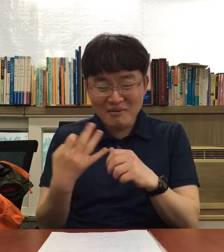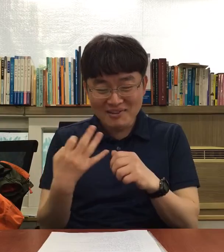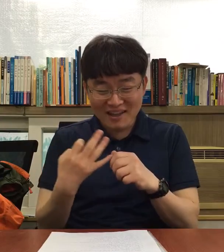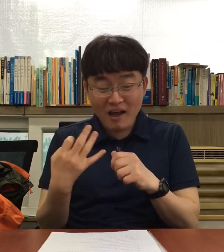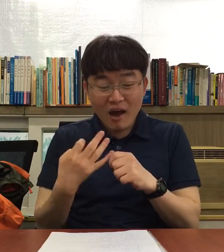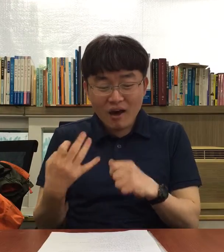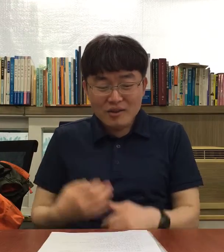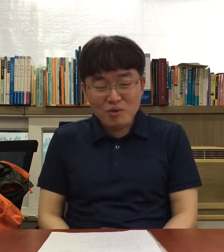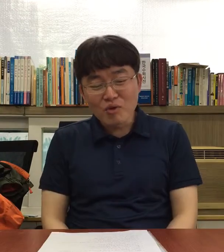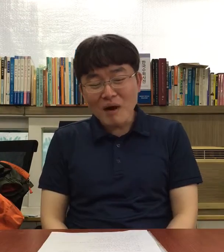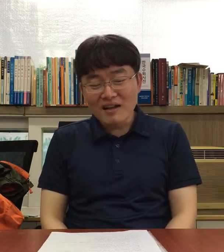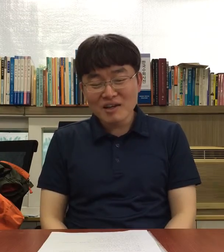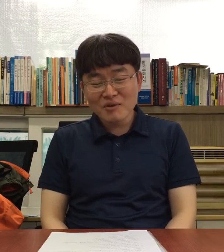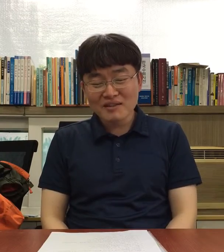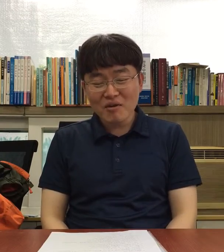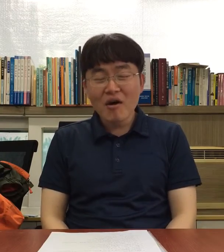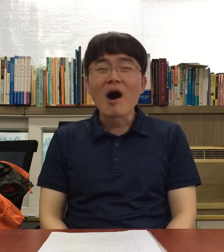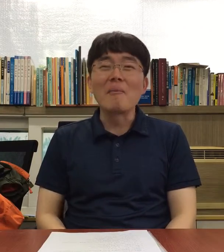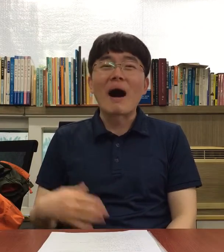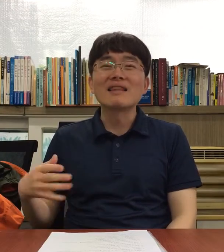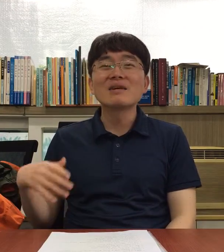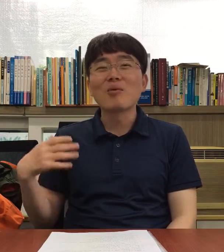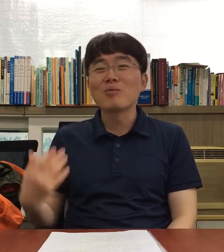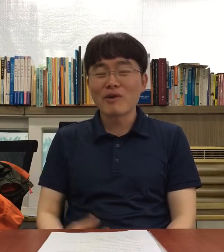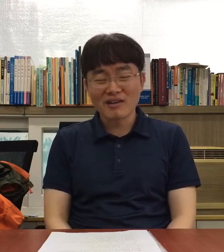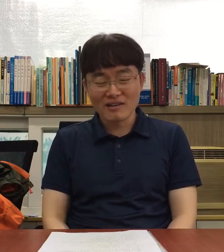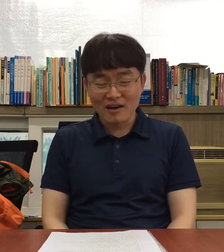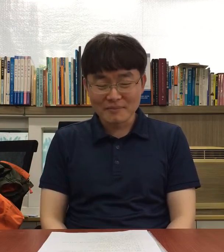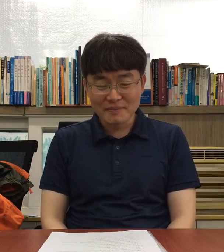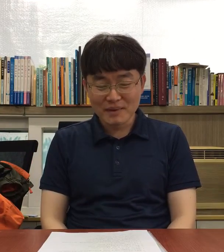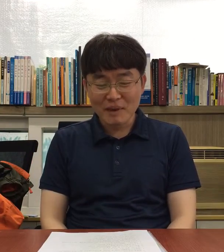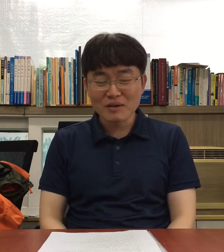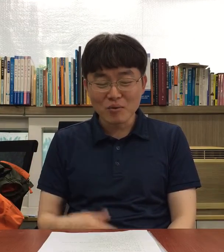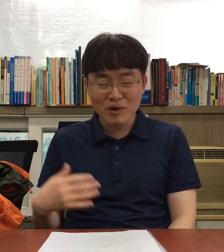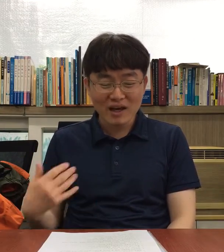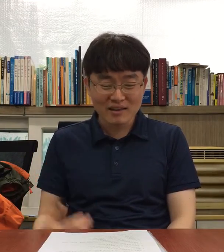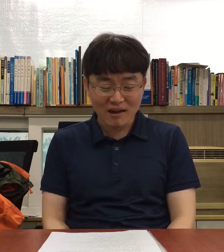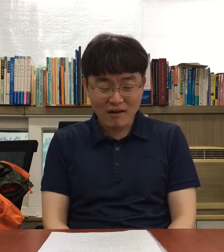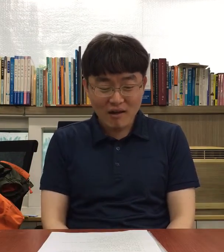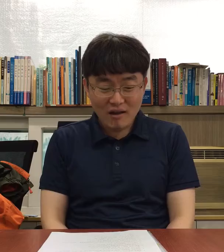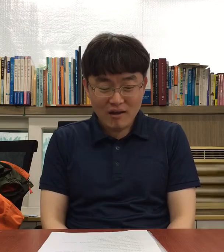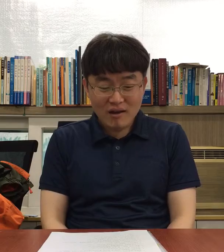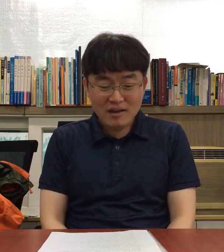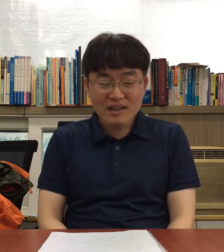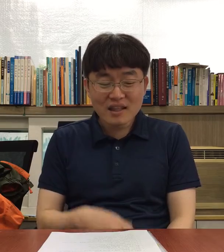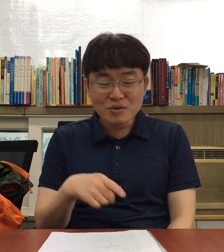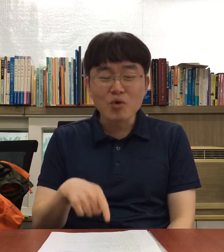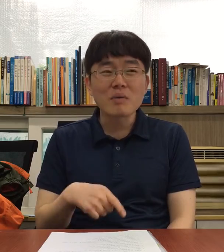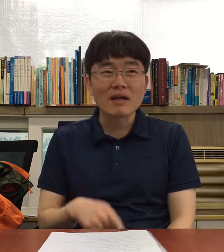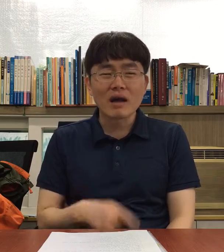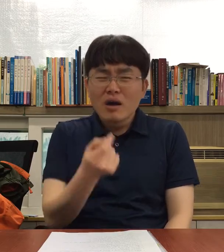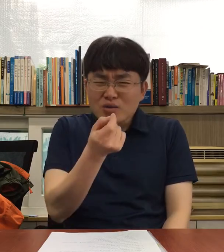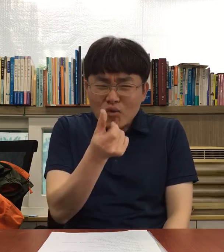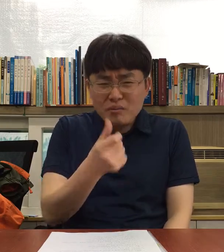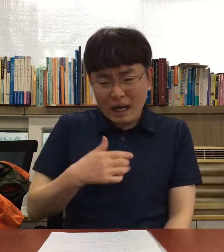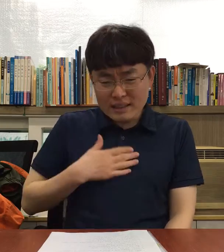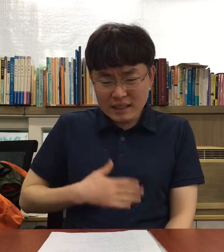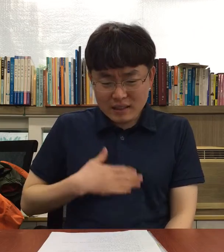14번째 조금 알기 위해서 많이 공부해야 된다. 많이 공부해야 한다. 이때 조금 알다, 조금 알다라는